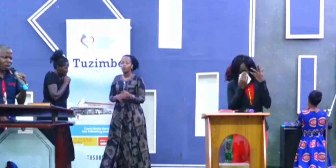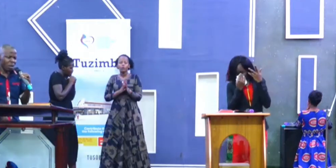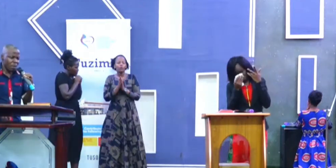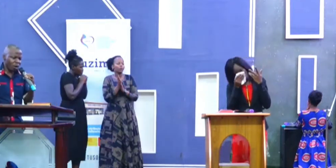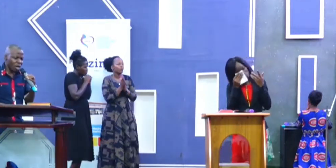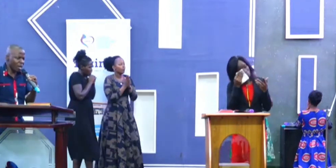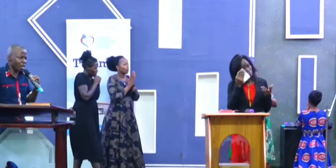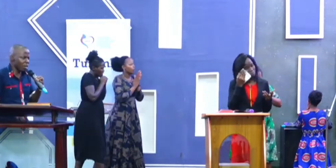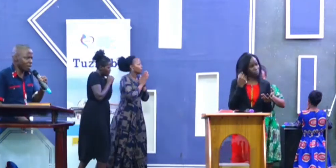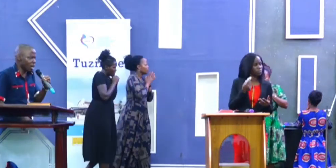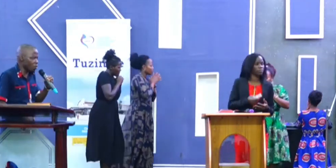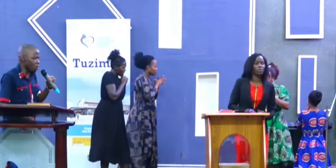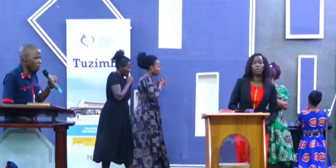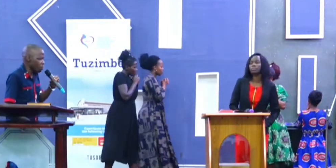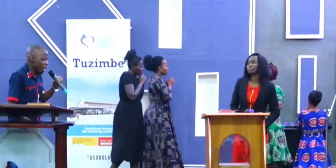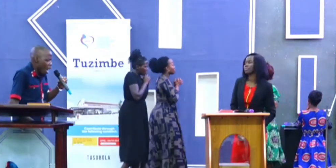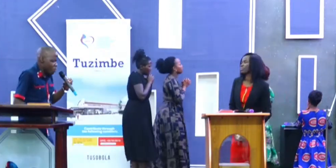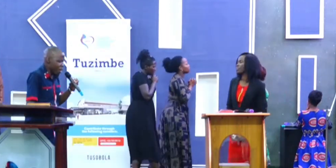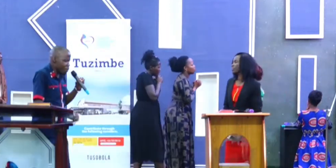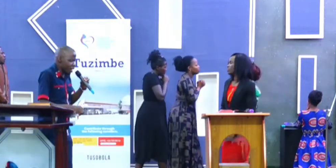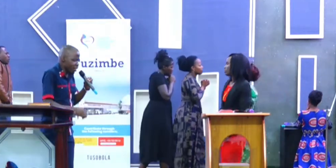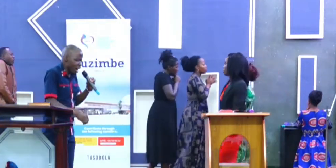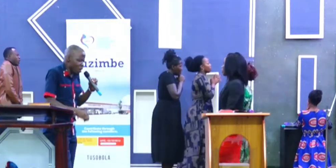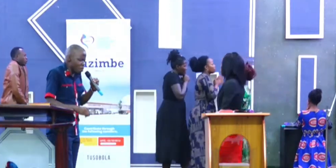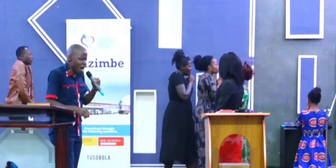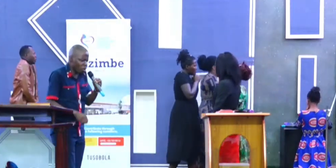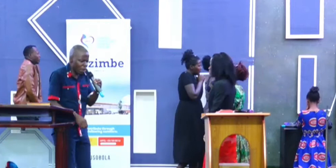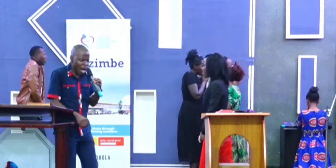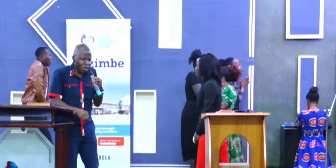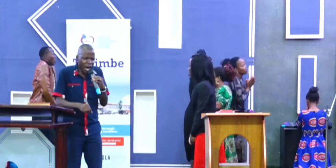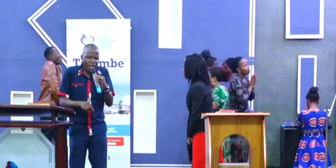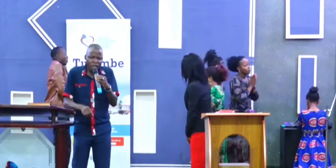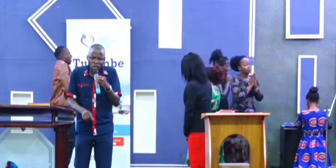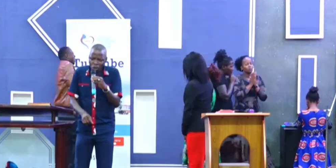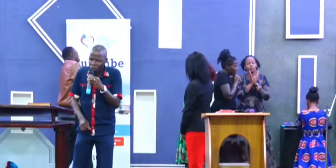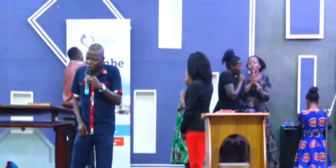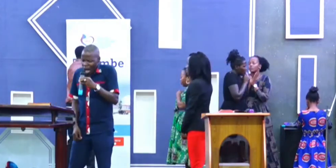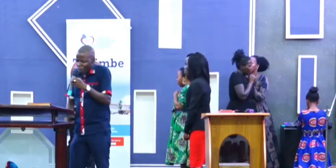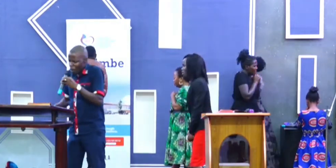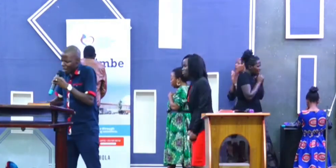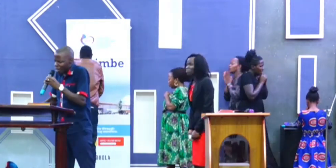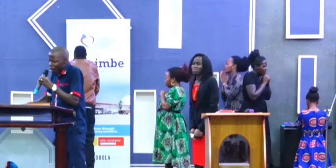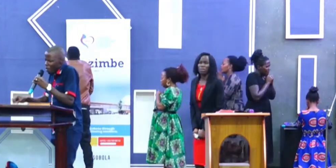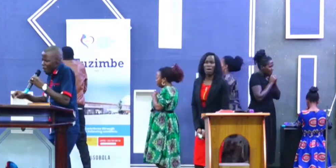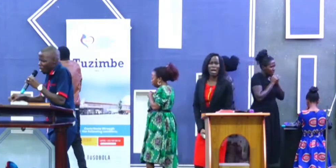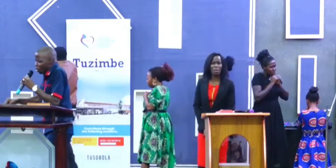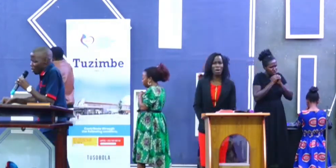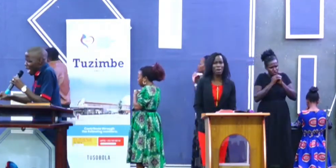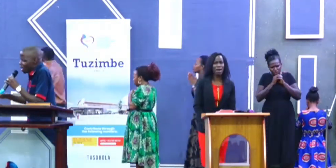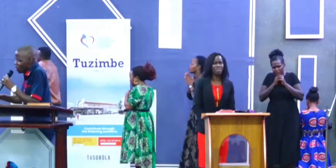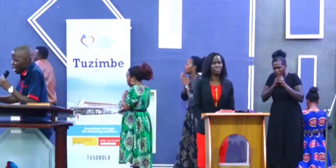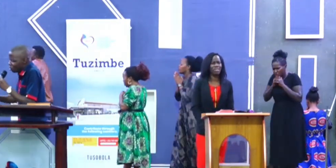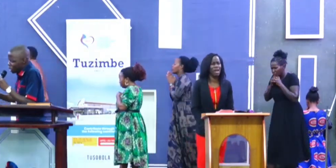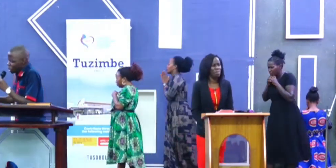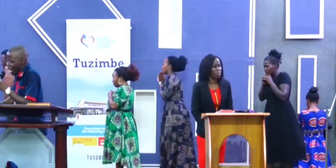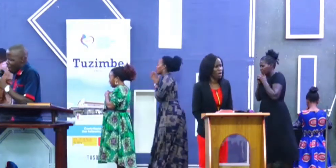ababeera naawe bye baakola byali bya njawulo, abeebeera naawe bye baakola byali bya nkizo, ababeera naawe bye baakola